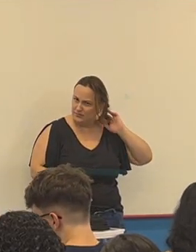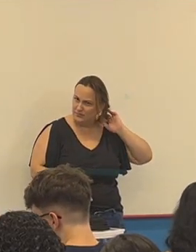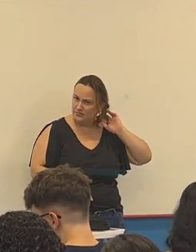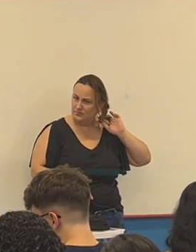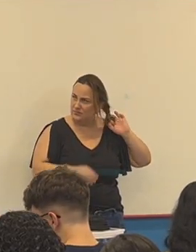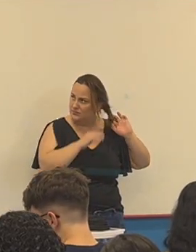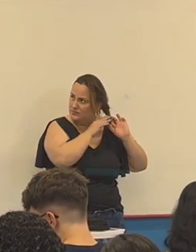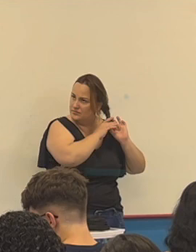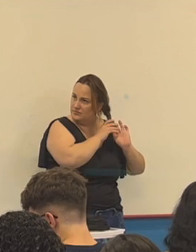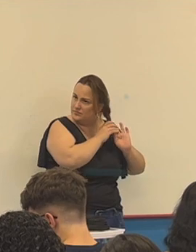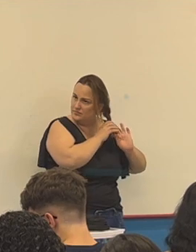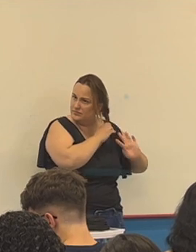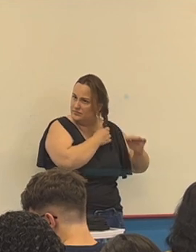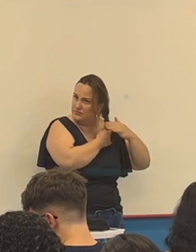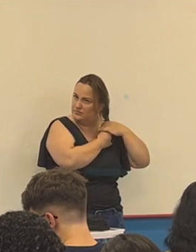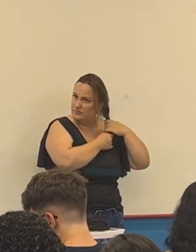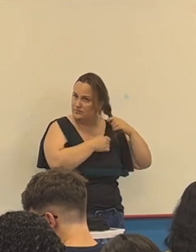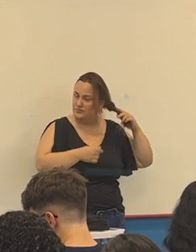Processo criativo?